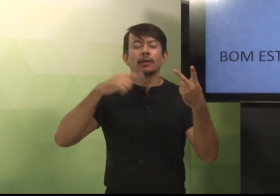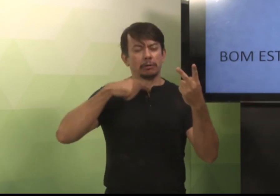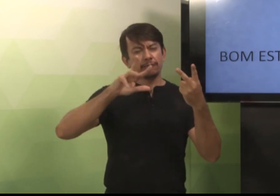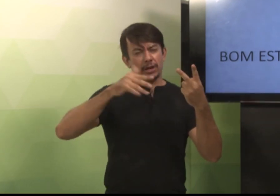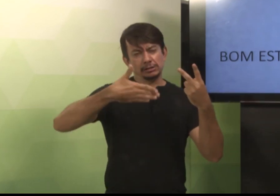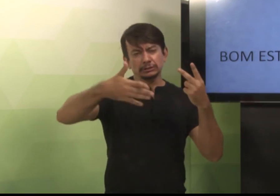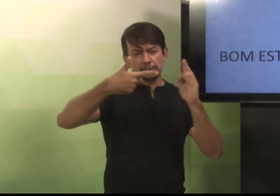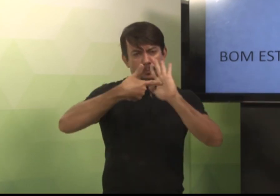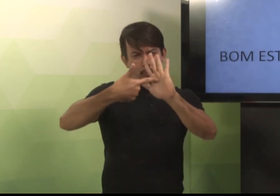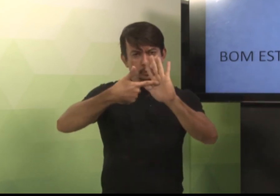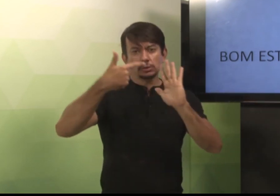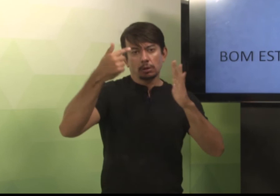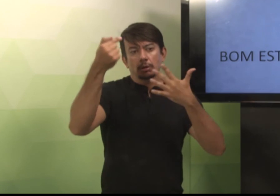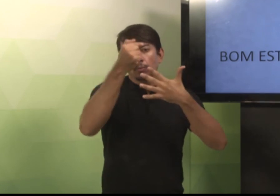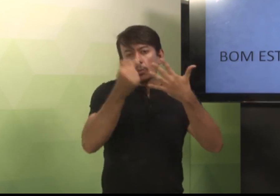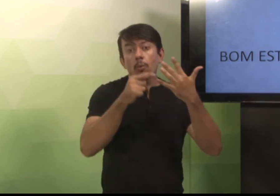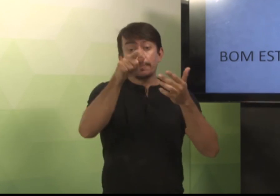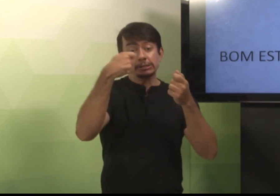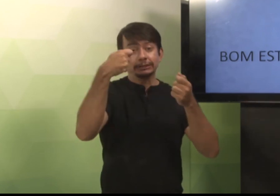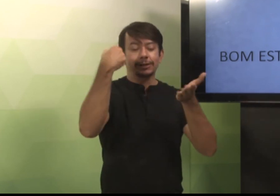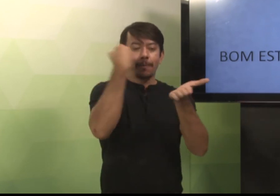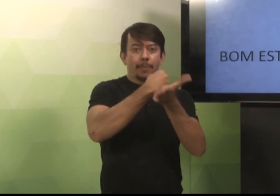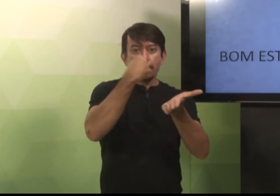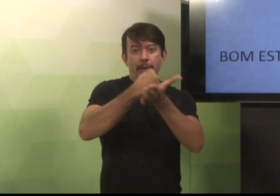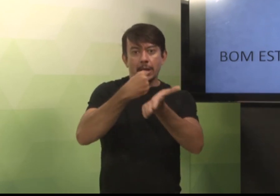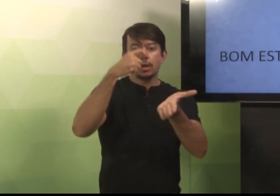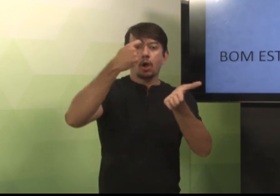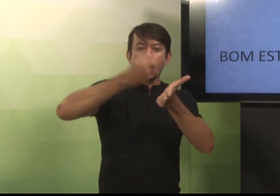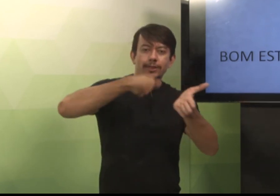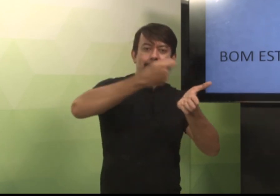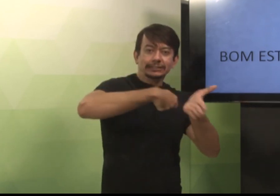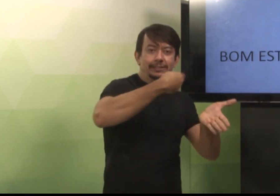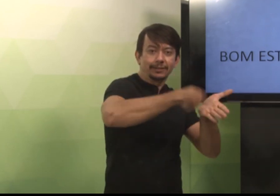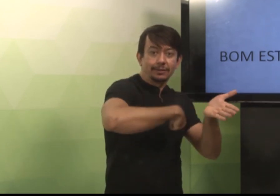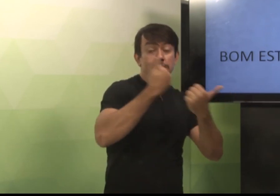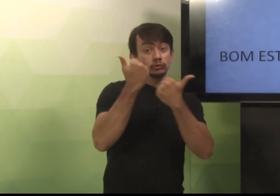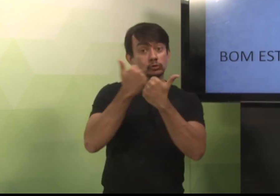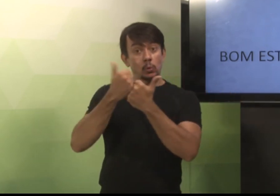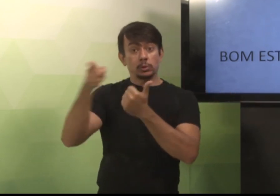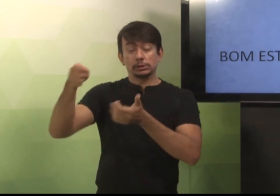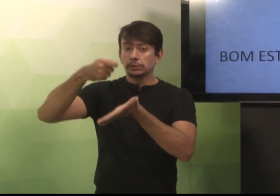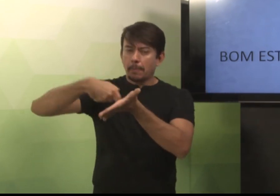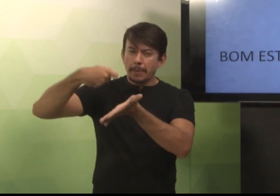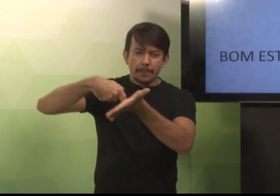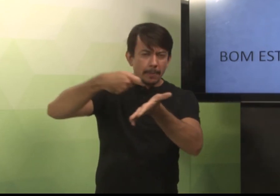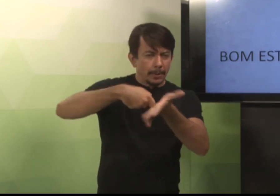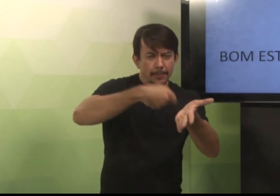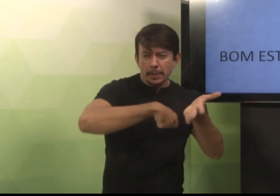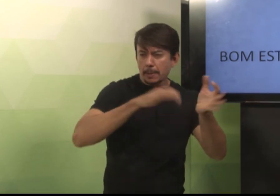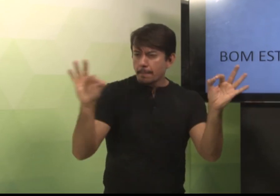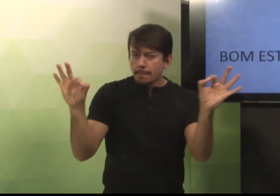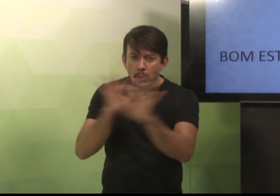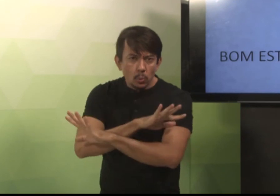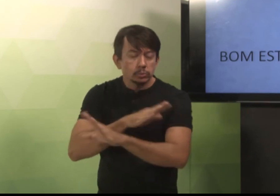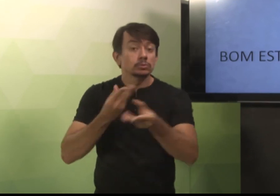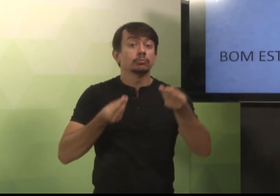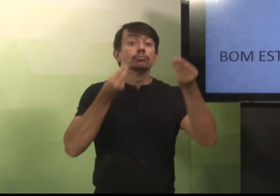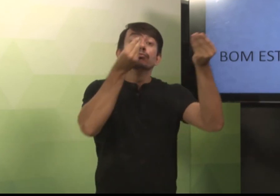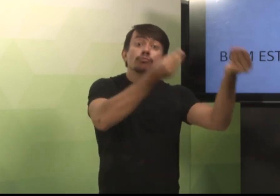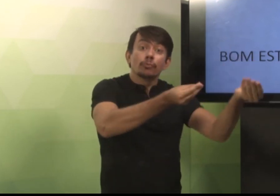Você pode procurar uma escola, sabe, que carimbe, assine. Então, logo após essa documentação, que